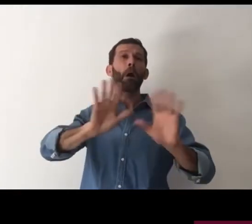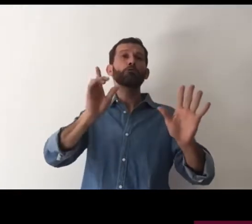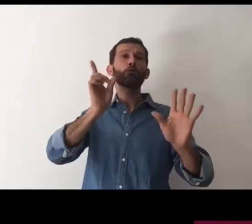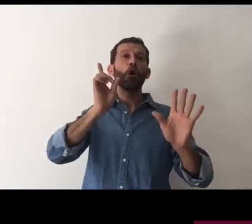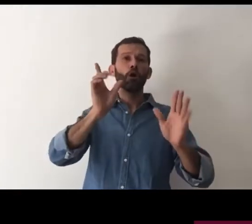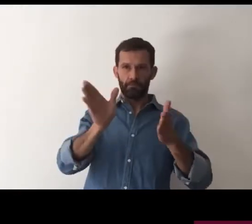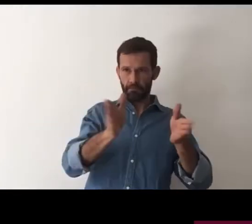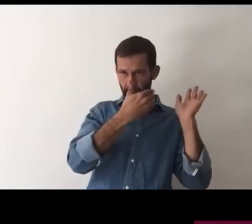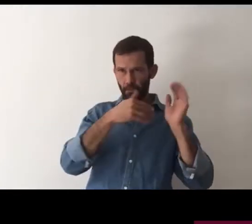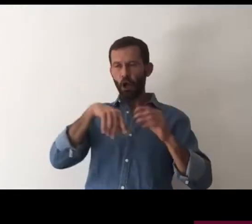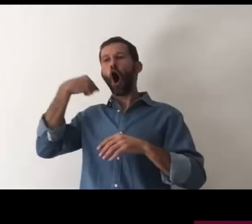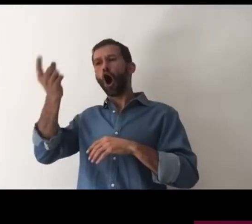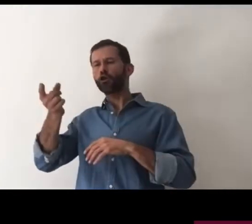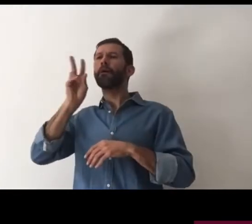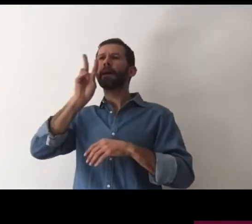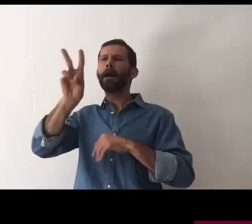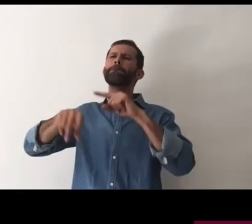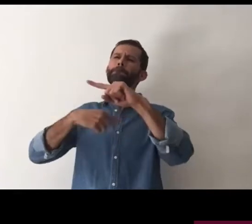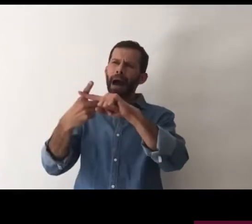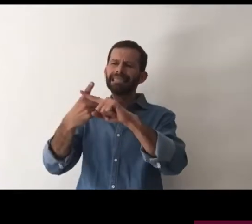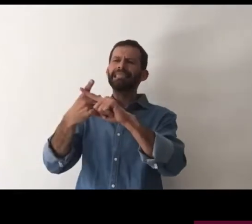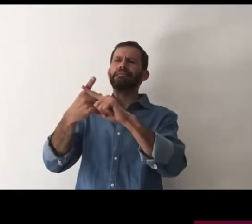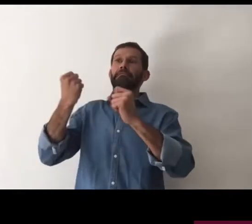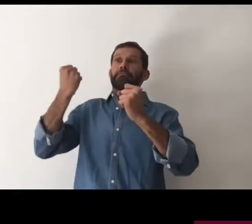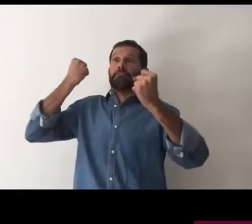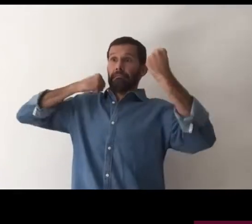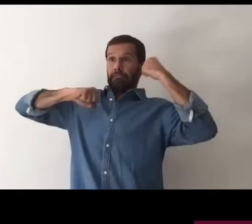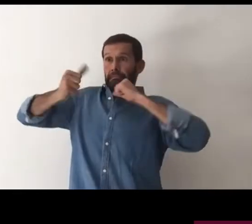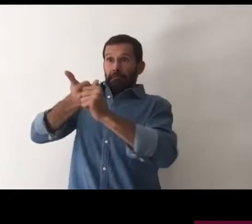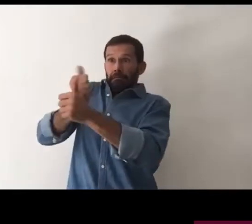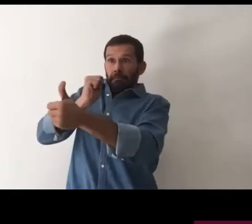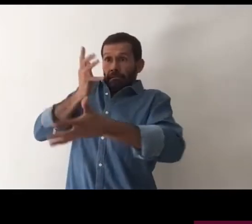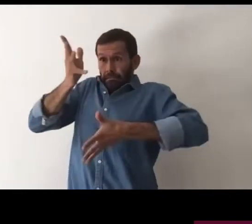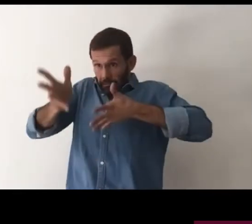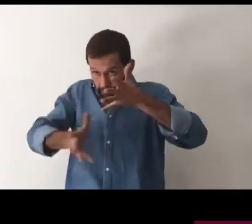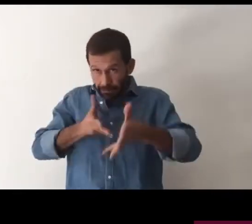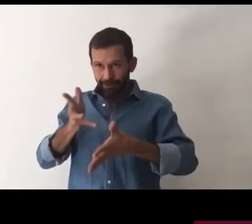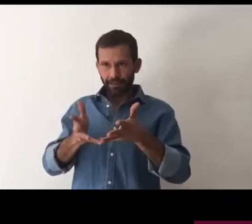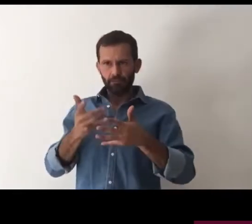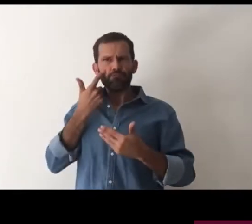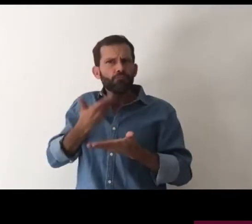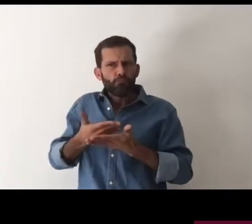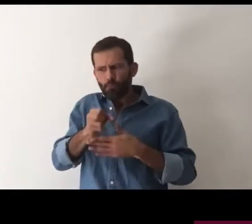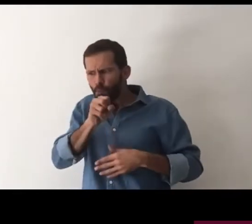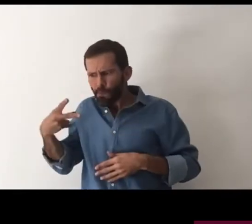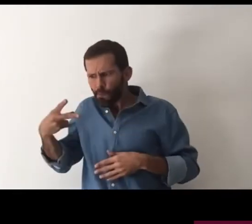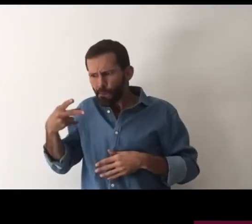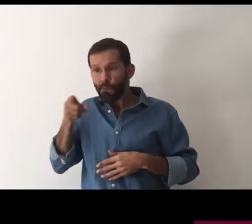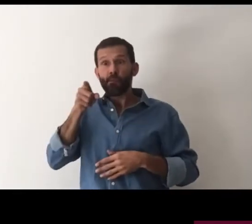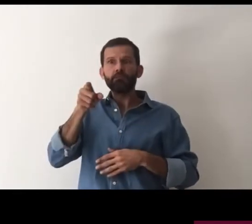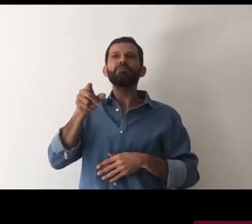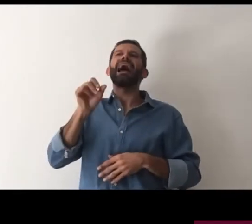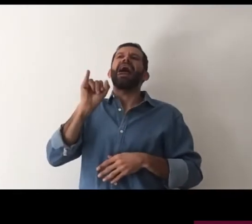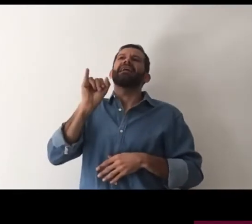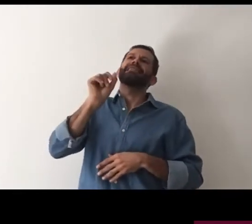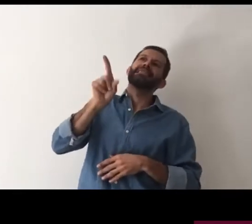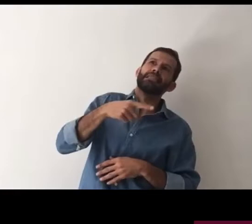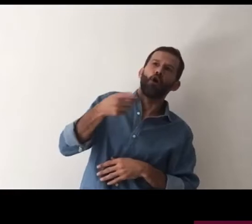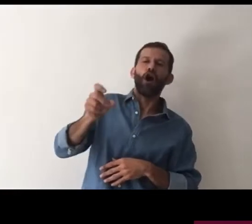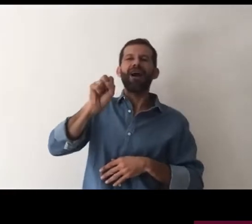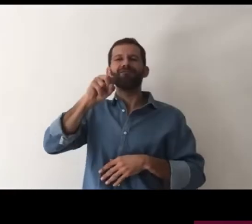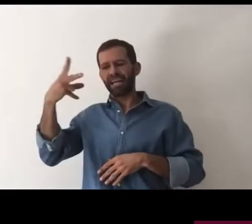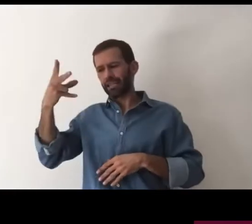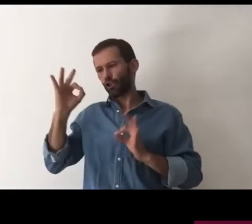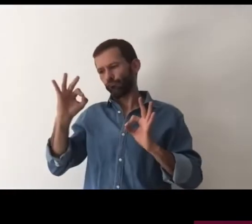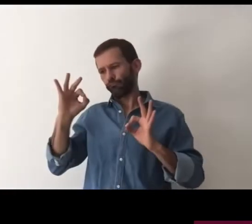habla del enriquecimiento de la actuación, es decir, ver una imagen, pero que no sea estática, sino que tú estés obligado a reproducir ese